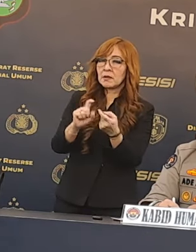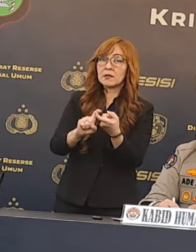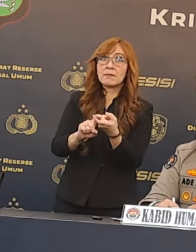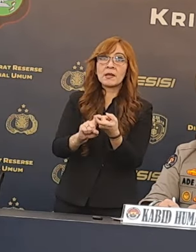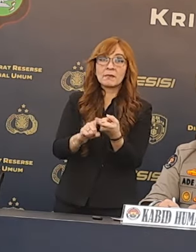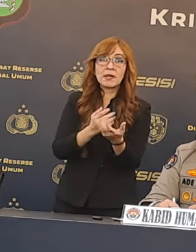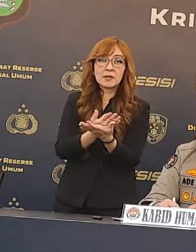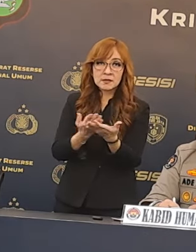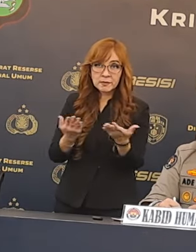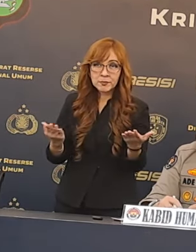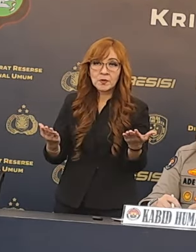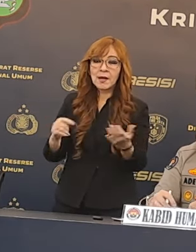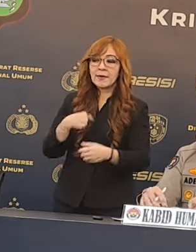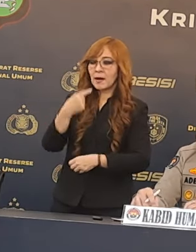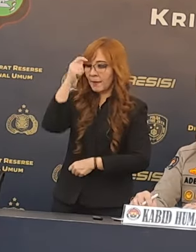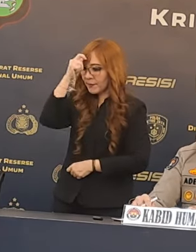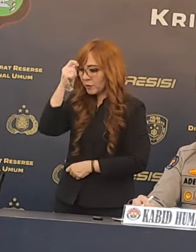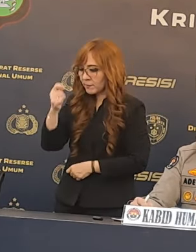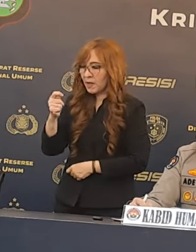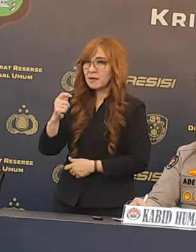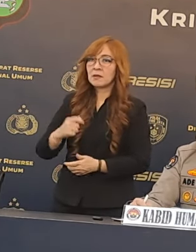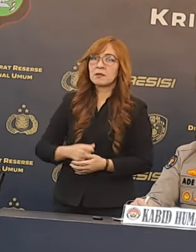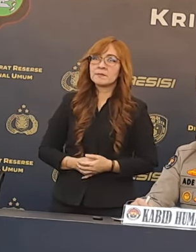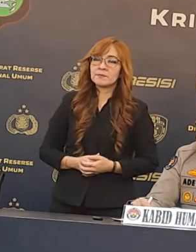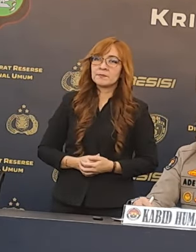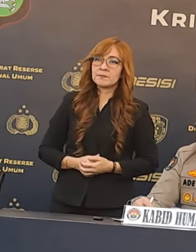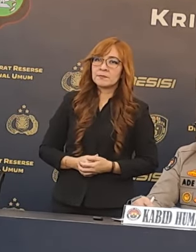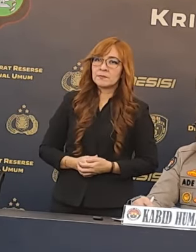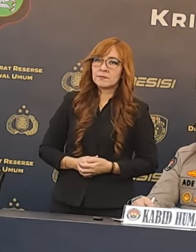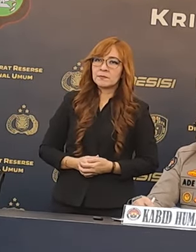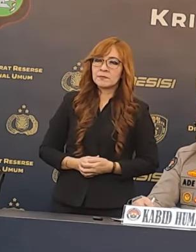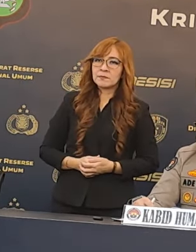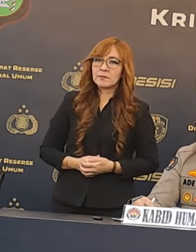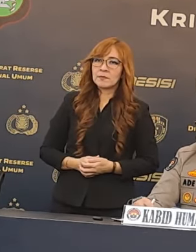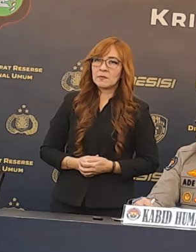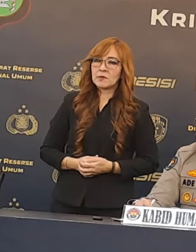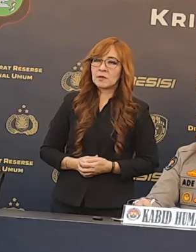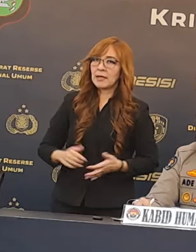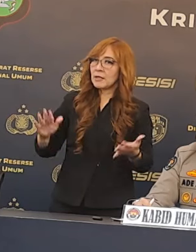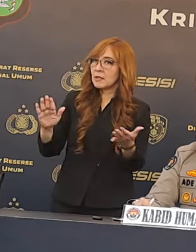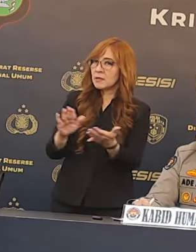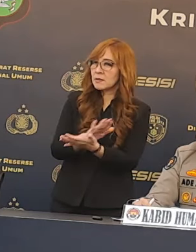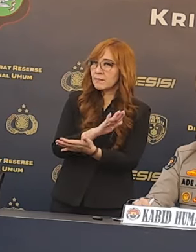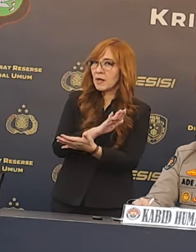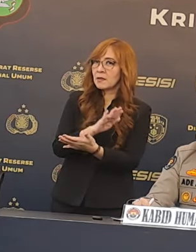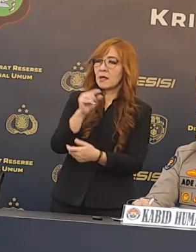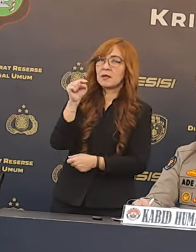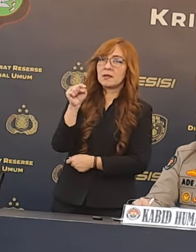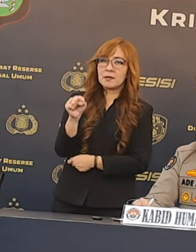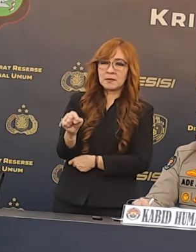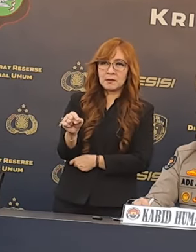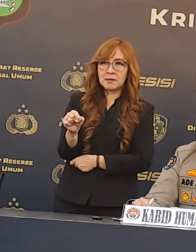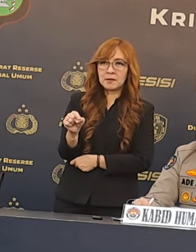Rekan-rekan media sekalian yang kami hormati, bahwa di dalam kesempatan ini